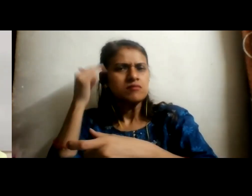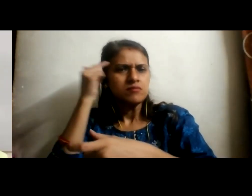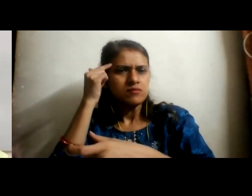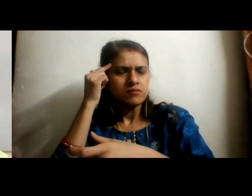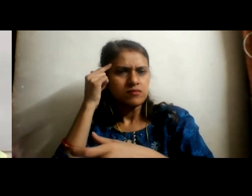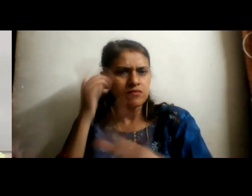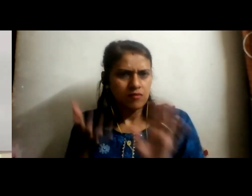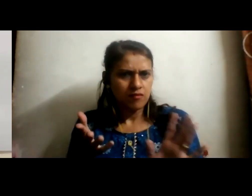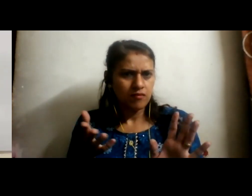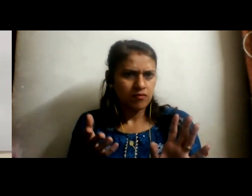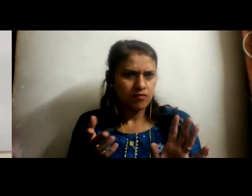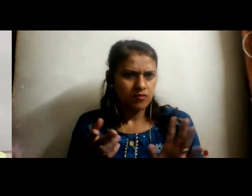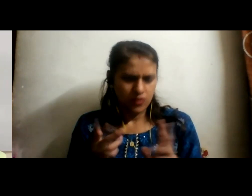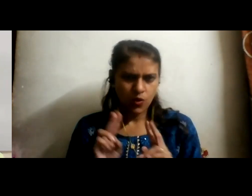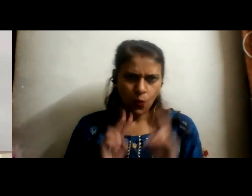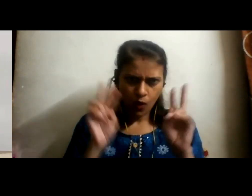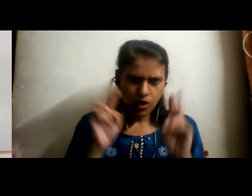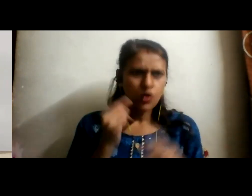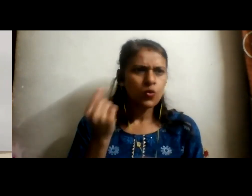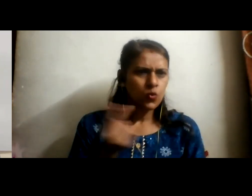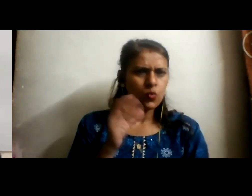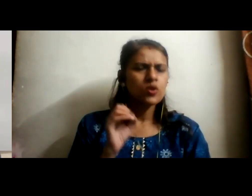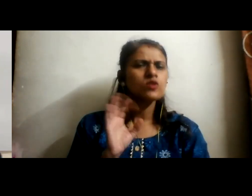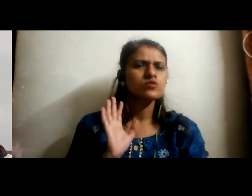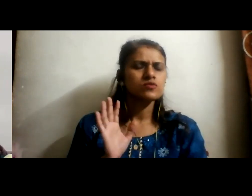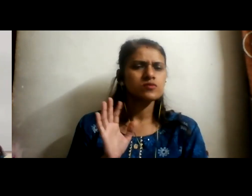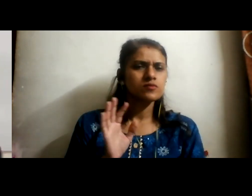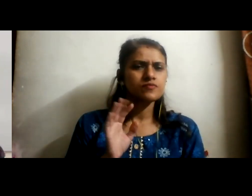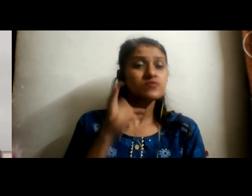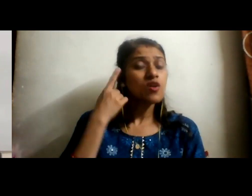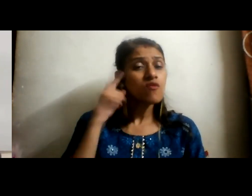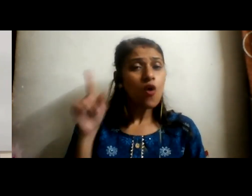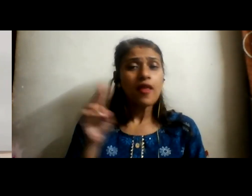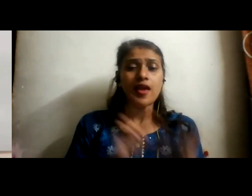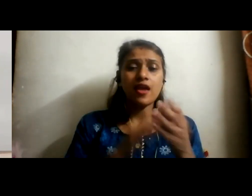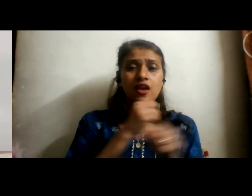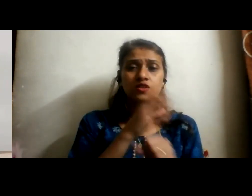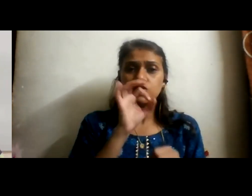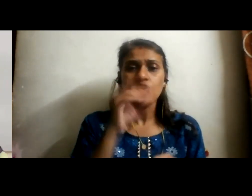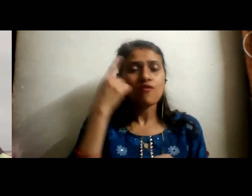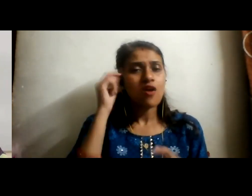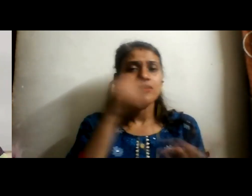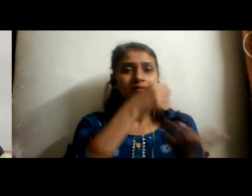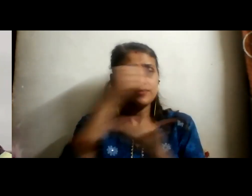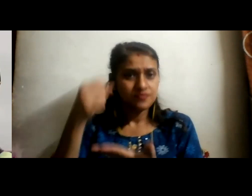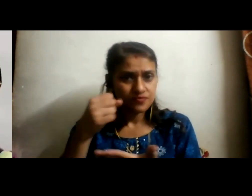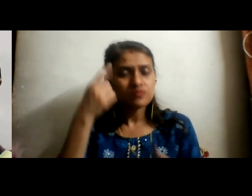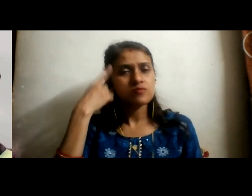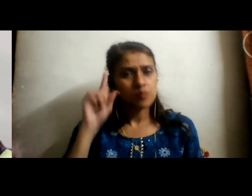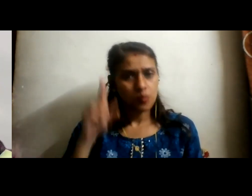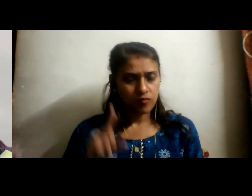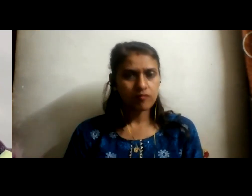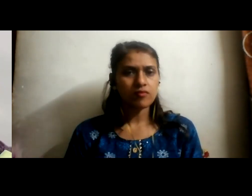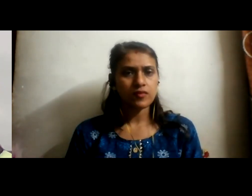वायबल प्रपोजल है क्या, जो हम कर रहे हैं अपने फंडर के लिए और अपने एनजीओ का फंडिंग के लिए कर रहे हैं, या हम